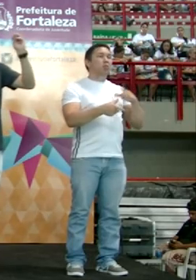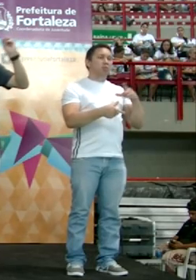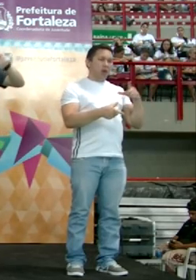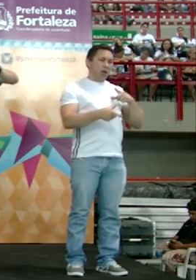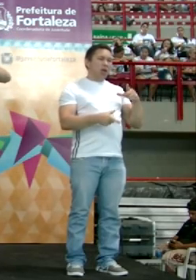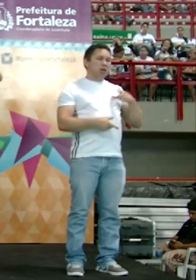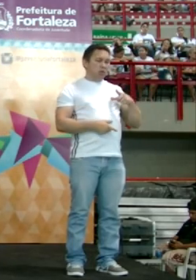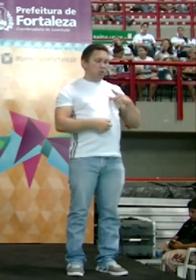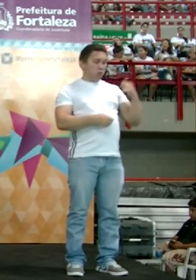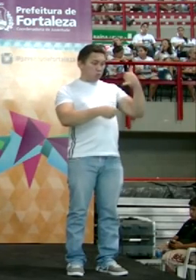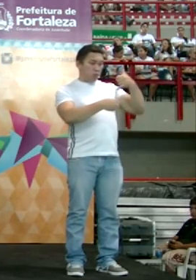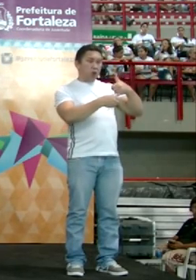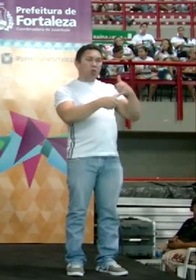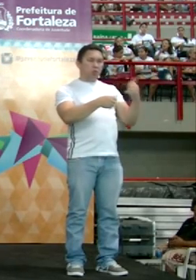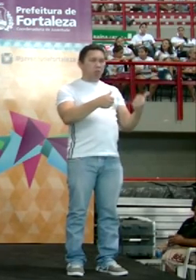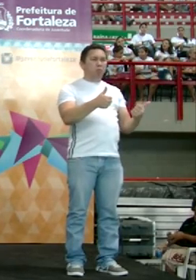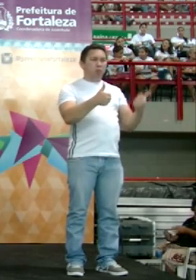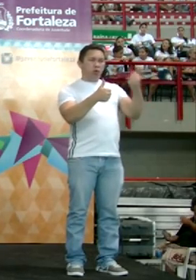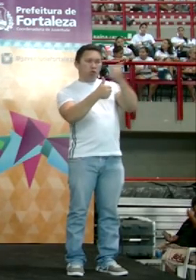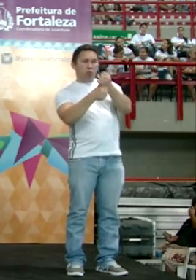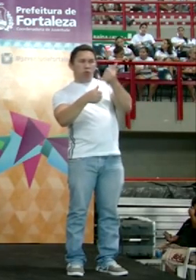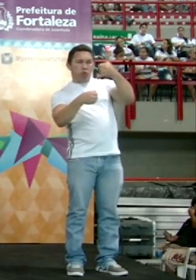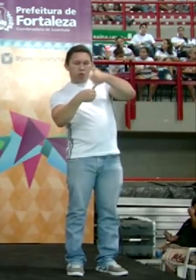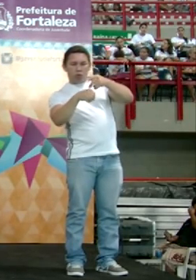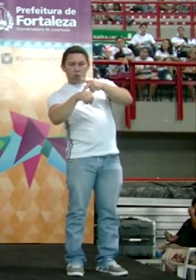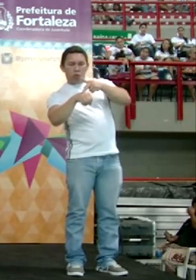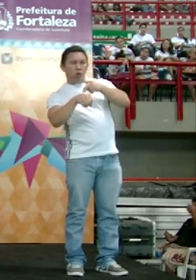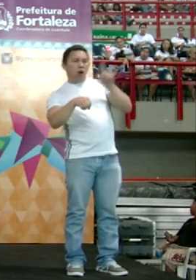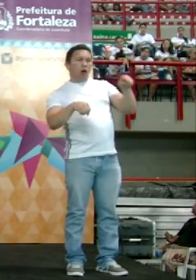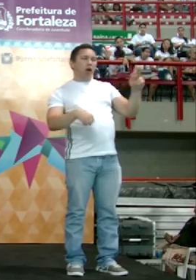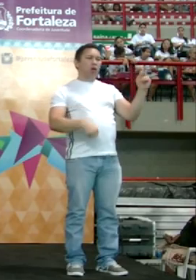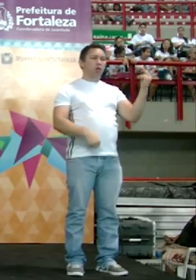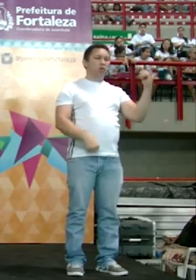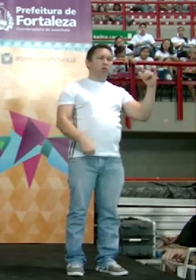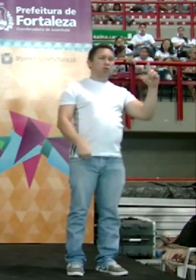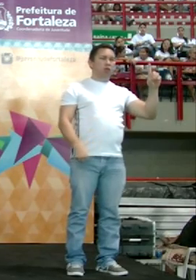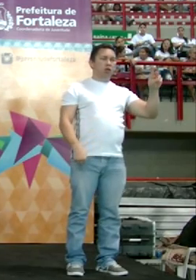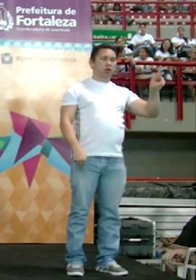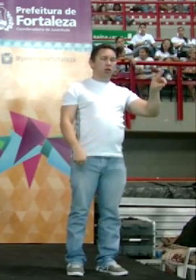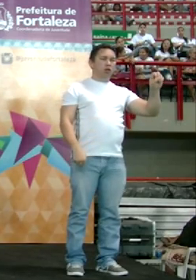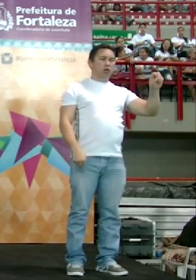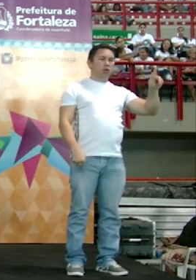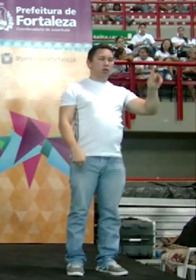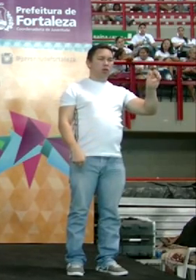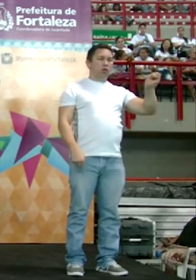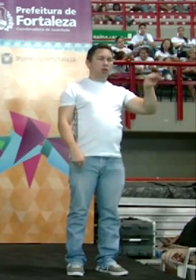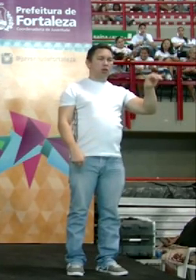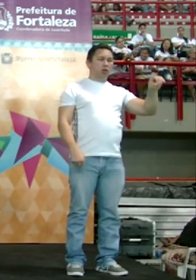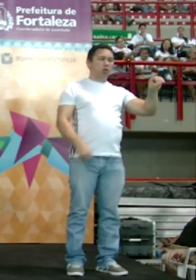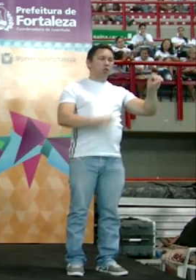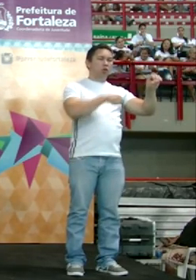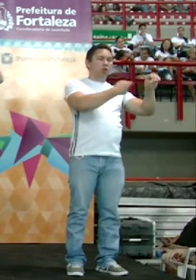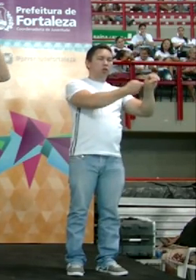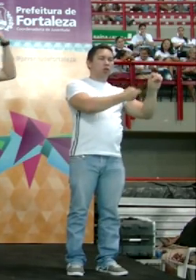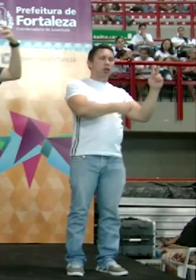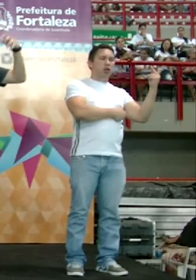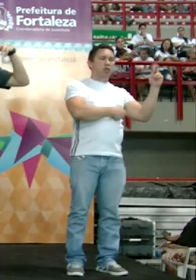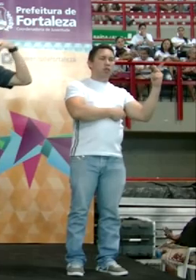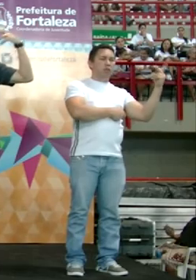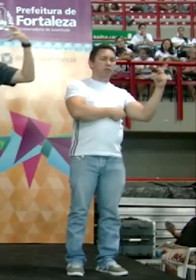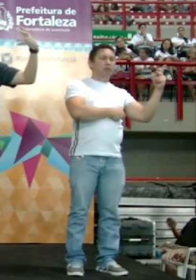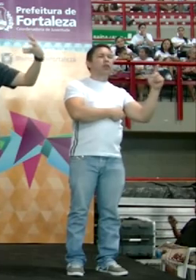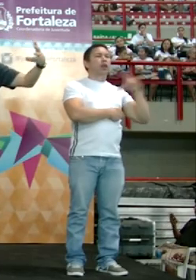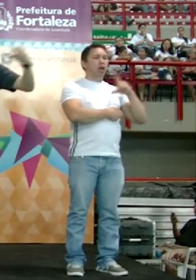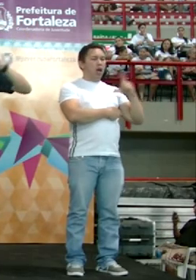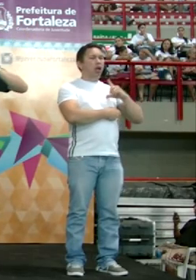tem potencial para substituir o petróleo é o hidrogênio, tá? Inclusive, já havia uma